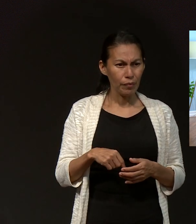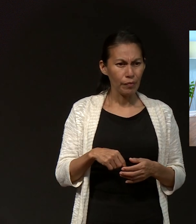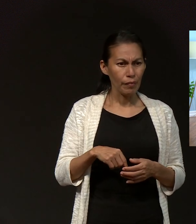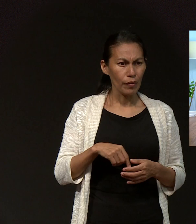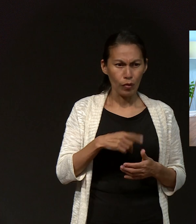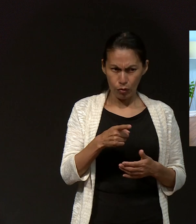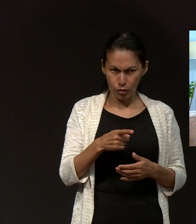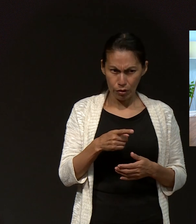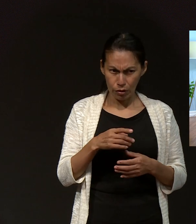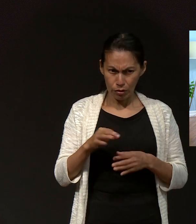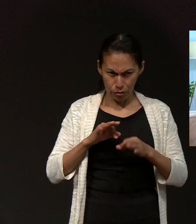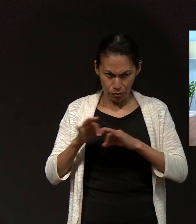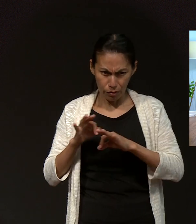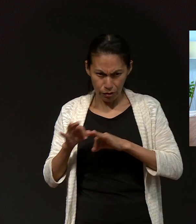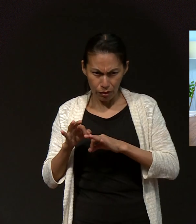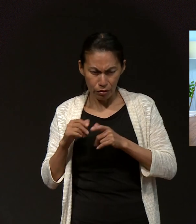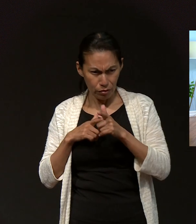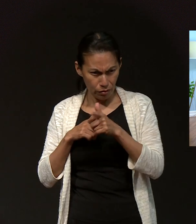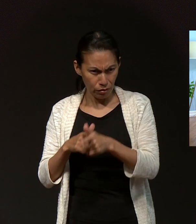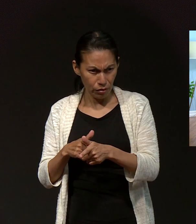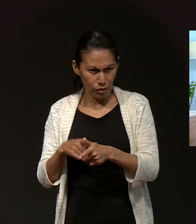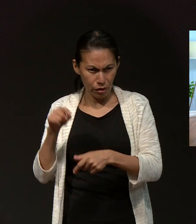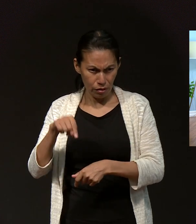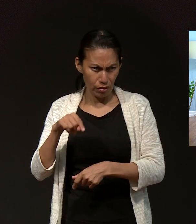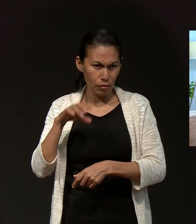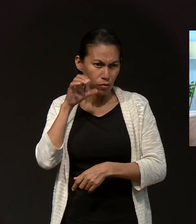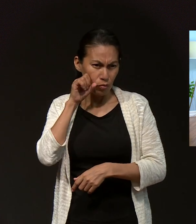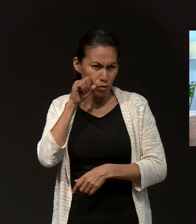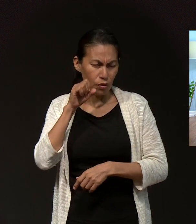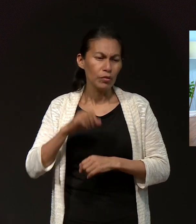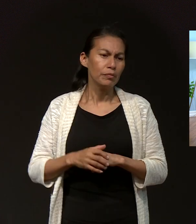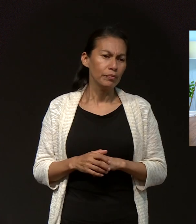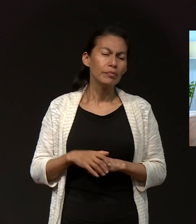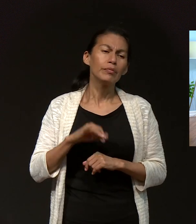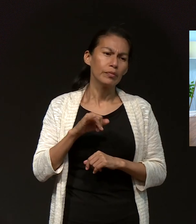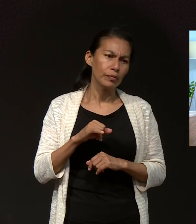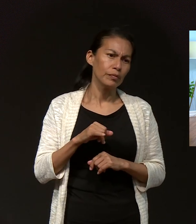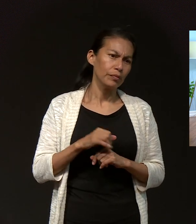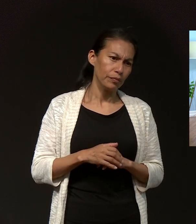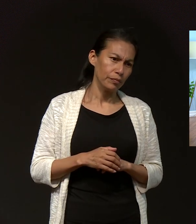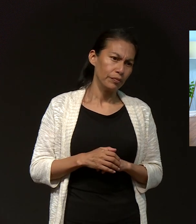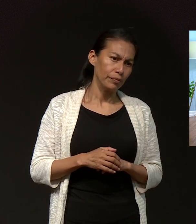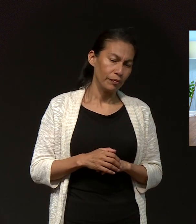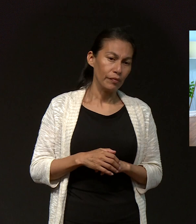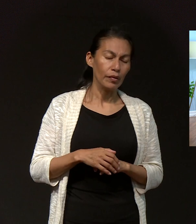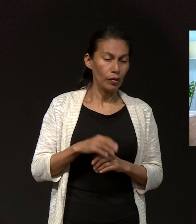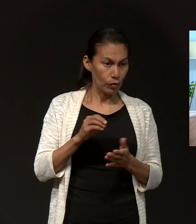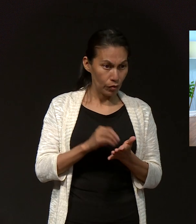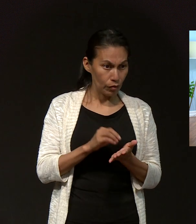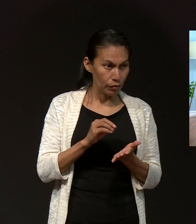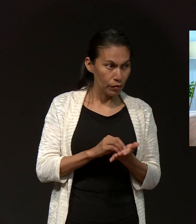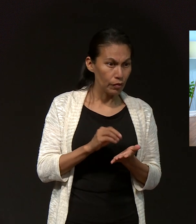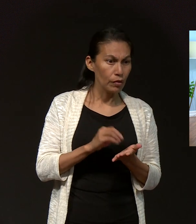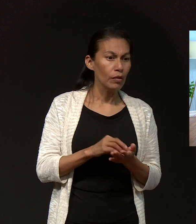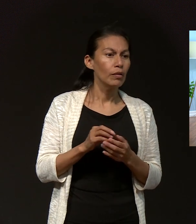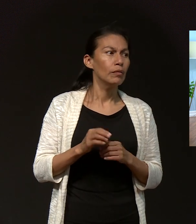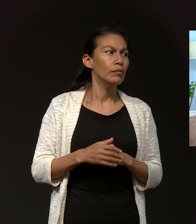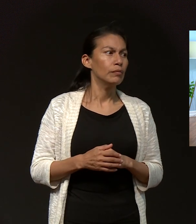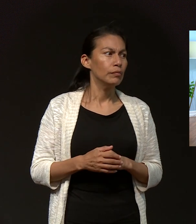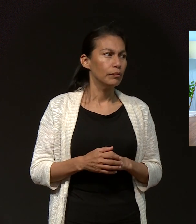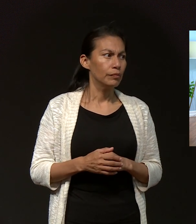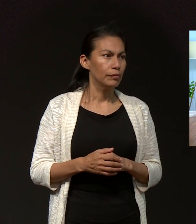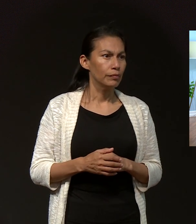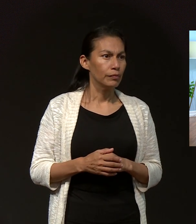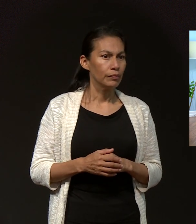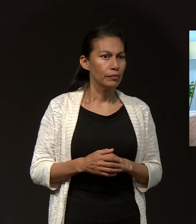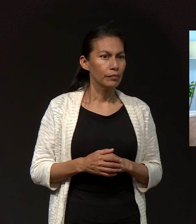de haber regresado, ¿ustedes continúan tú en un trabajo aquí en Montemorelos? Todavía no, pastor. Todavía estás